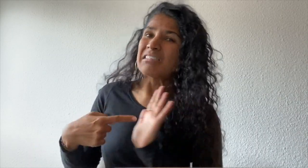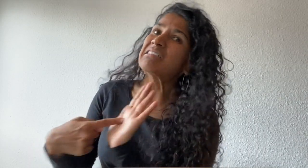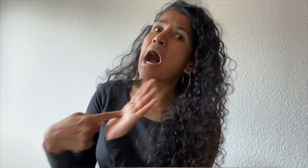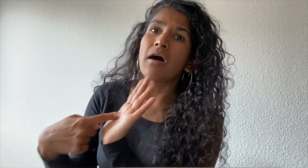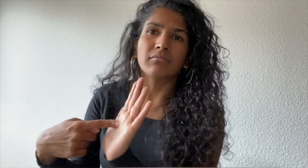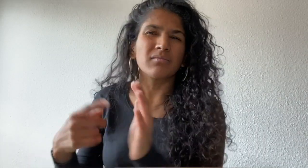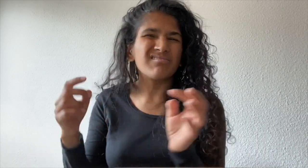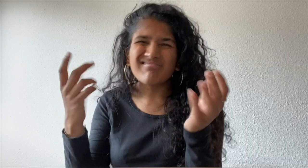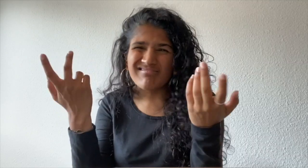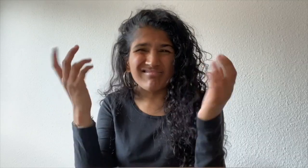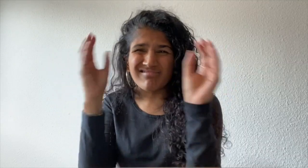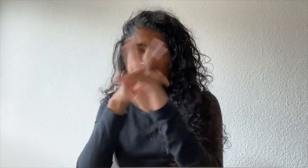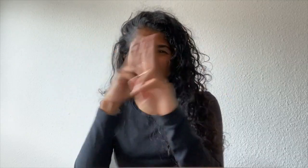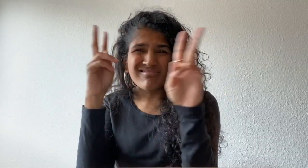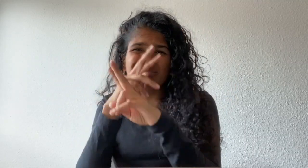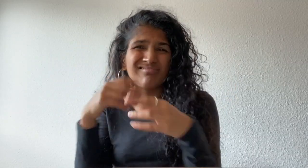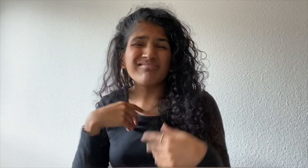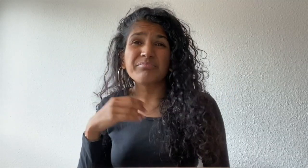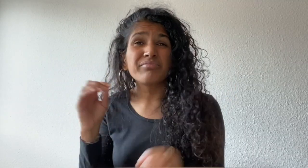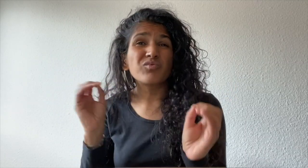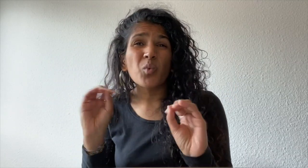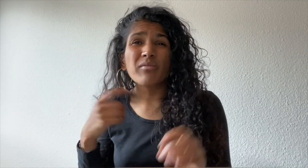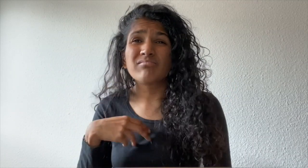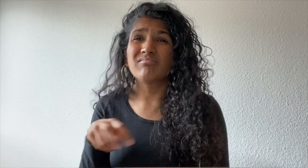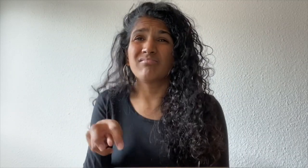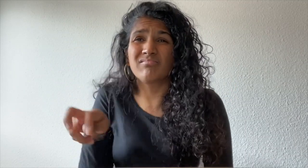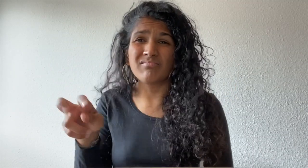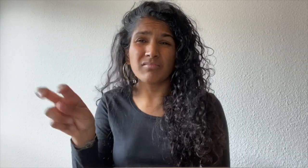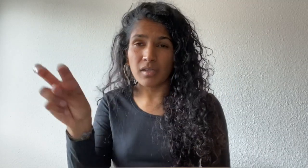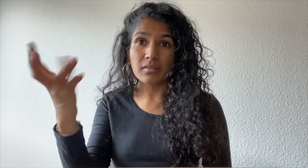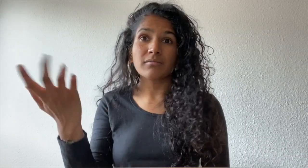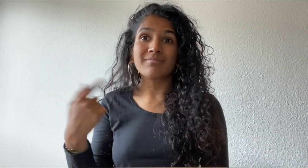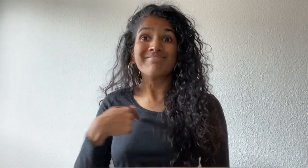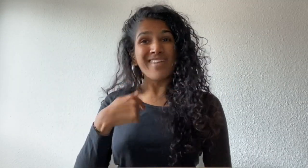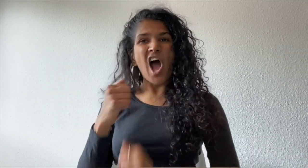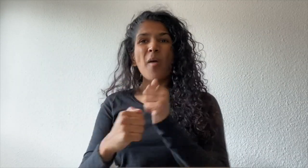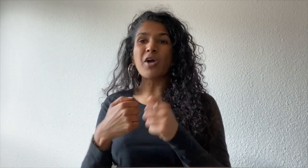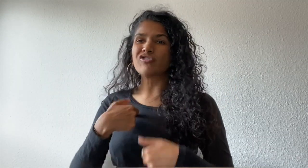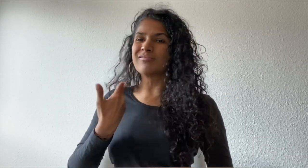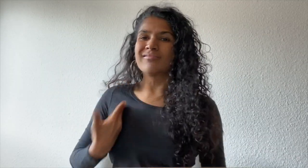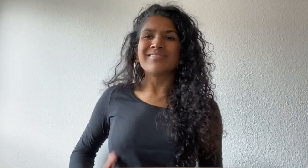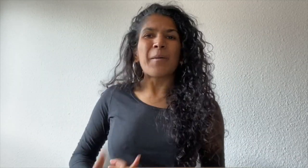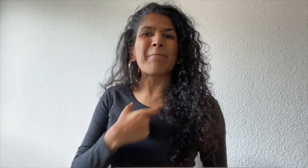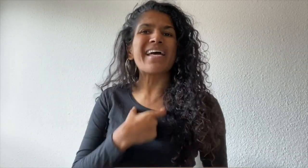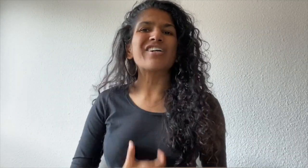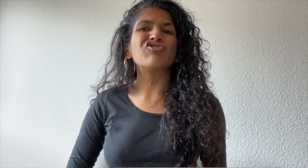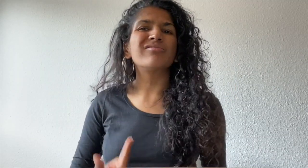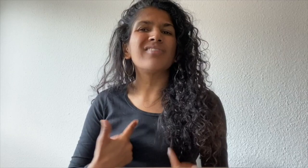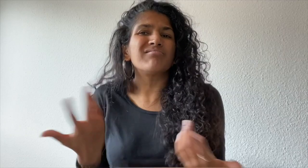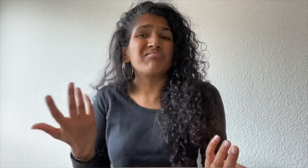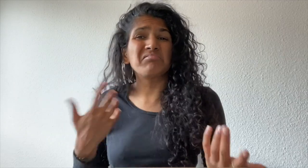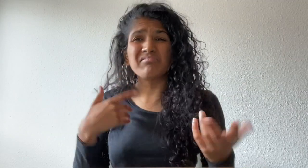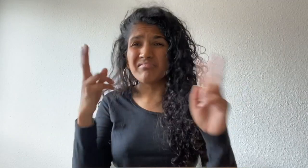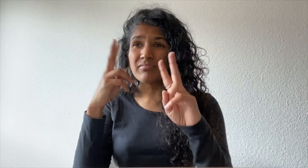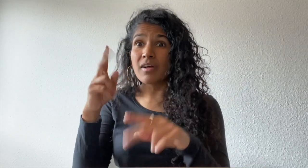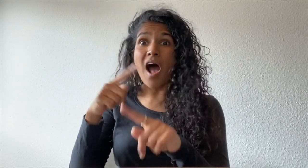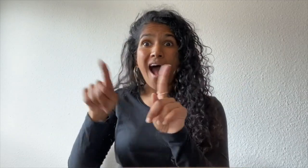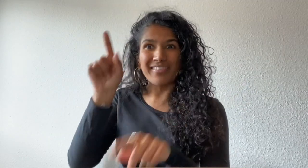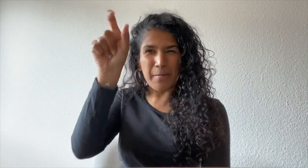Biografie, Nationalität, Ethnizität, Hautfarbe etc. durch Erklärungen